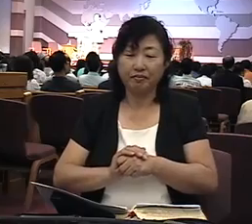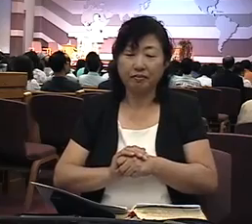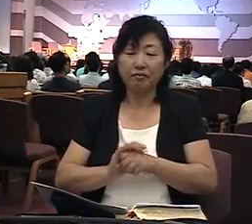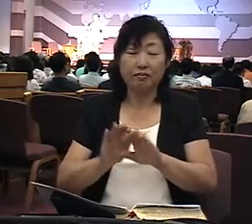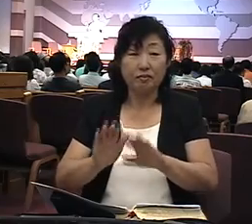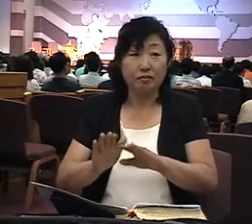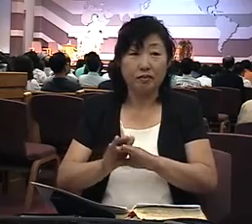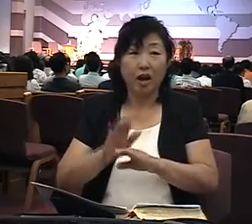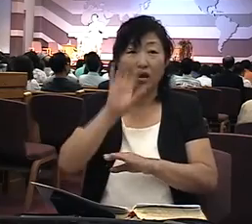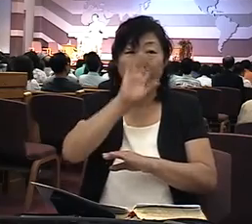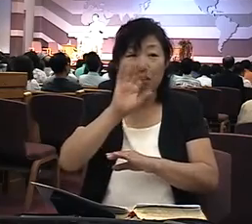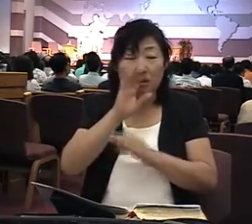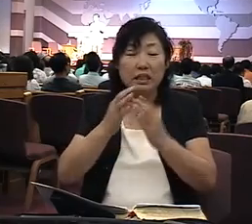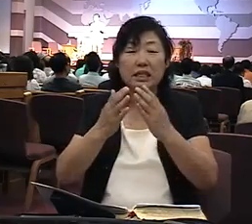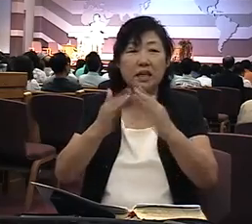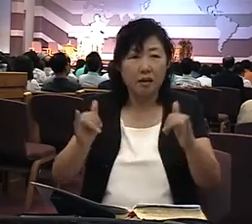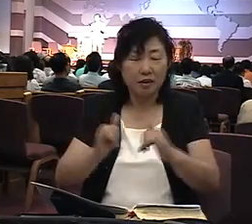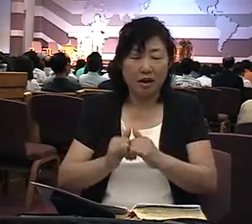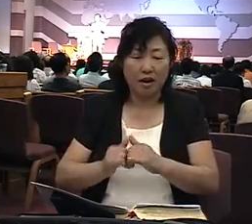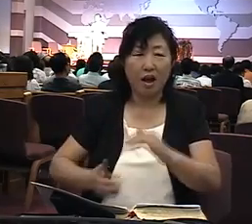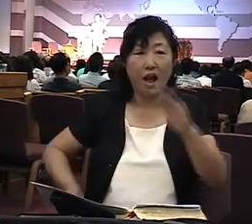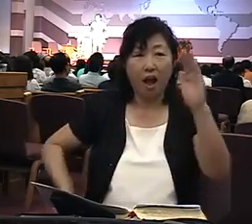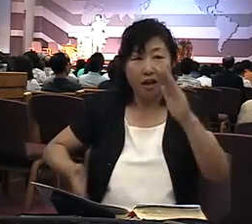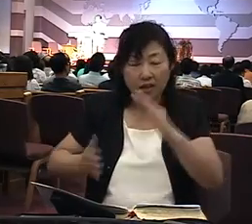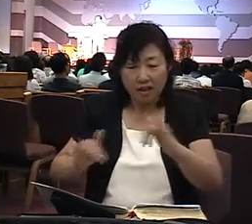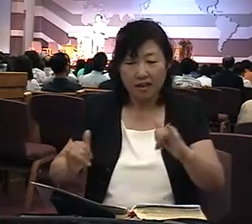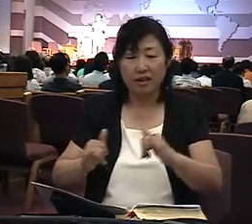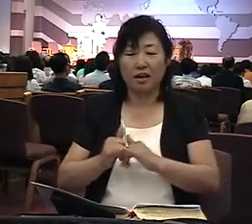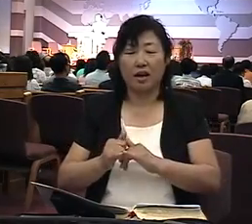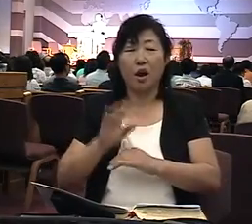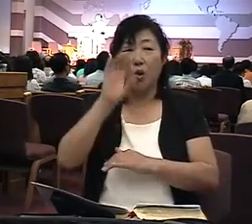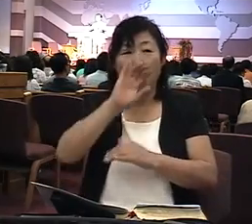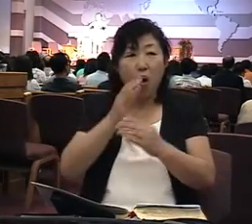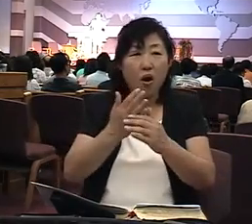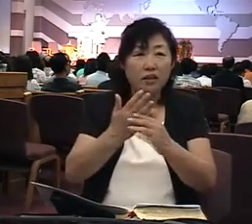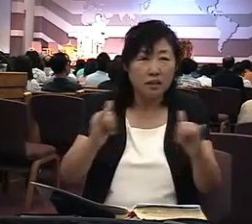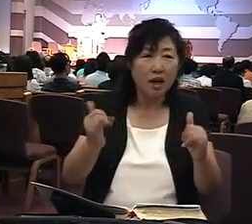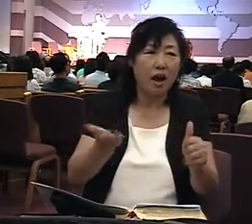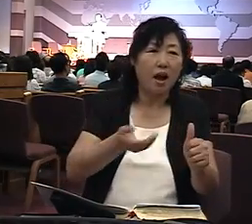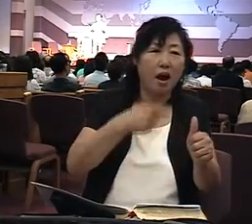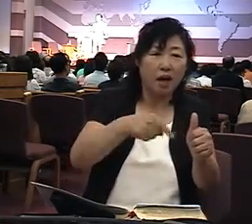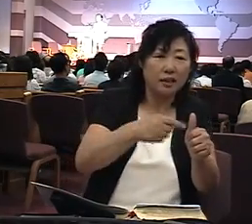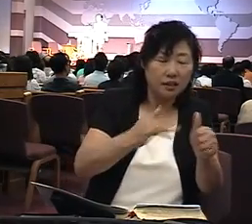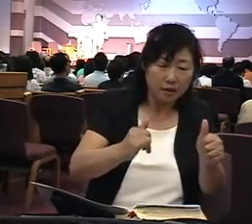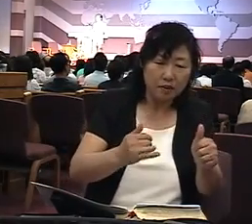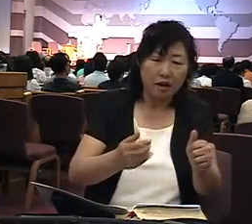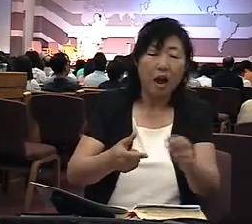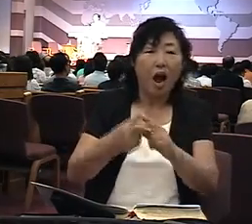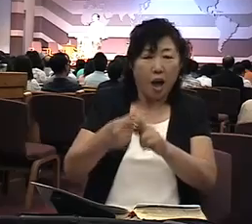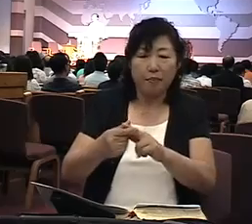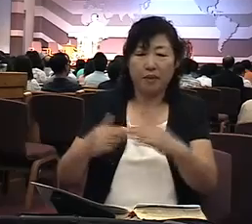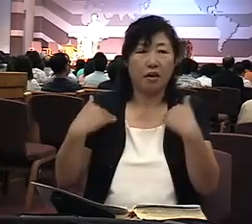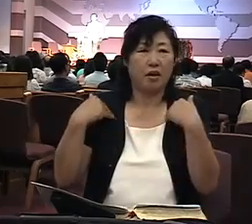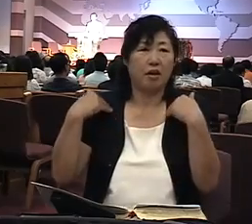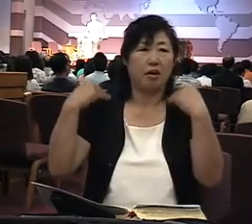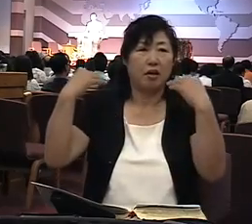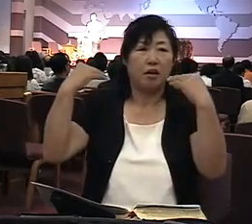훈련생들이나 훈련받는 훈련자들이나 우리가 같이 이러한 자리에서 자라야 돼요. 이 세일꾼반을 통해 얼마나 많은 간증이 있는지